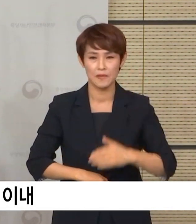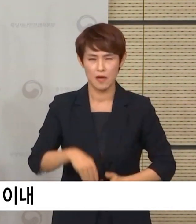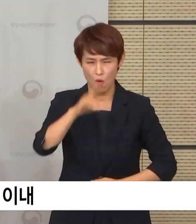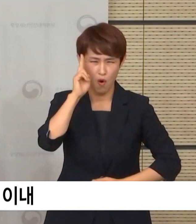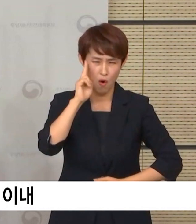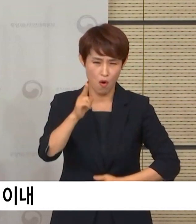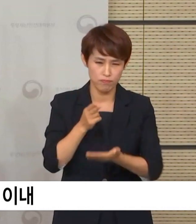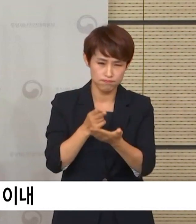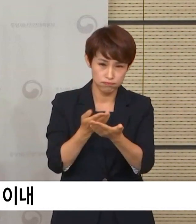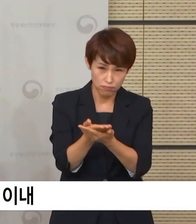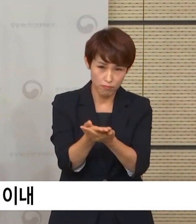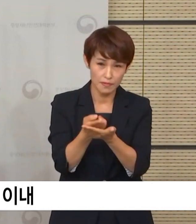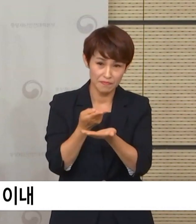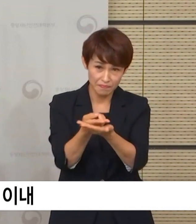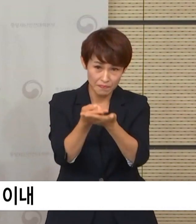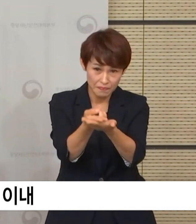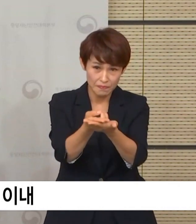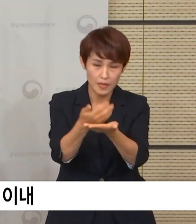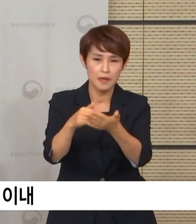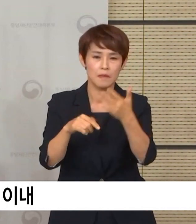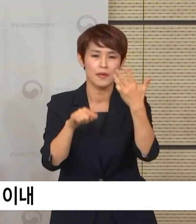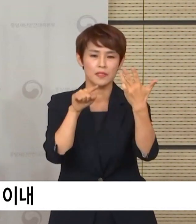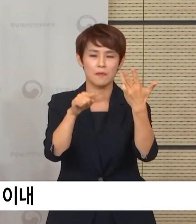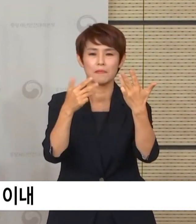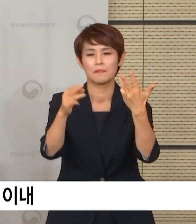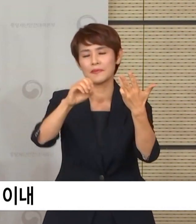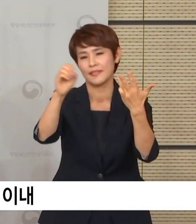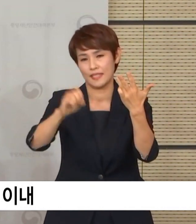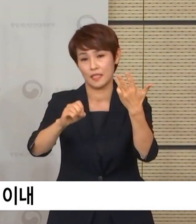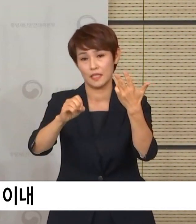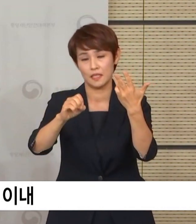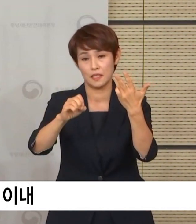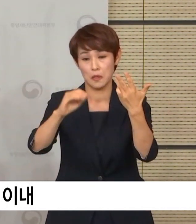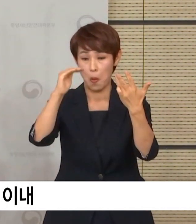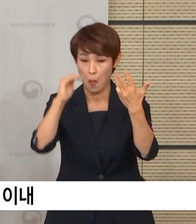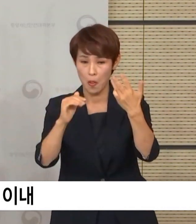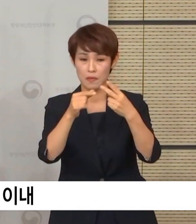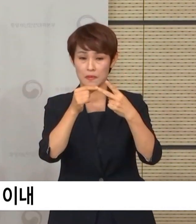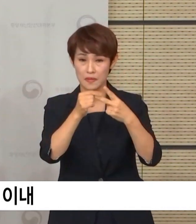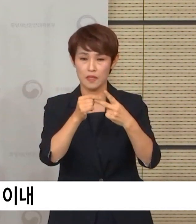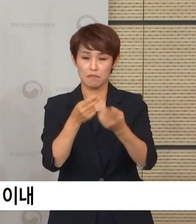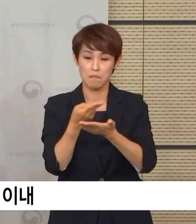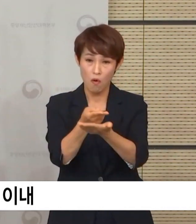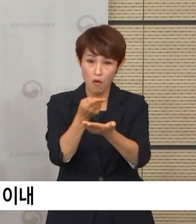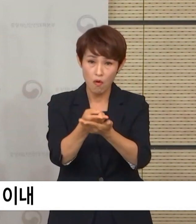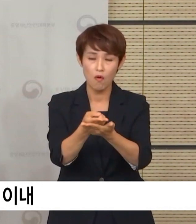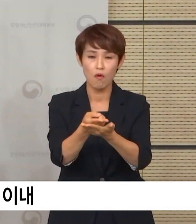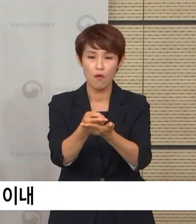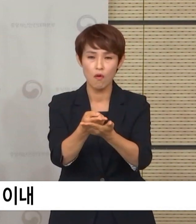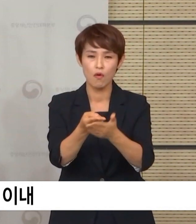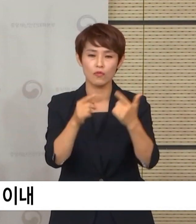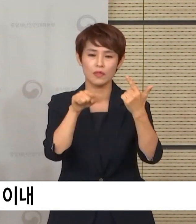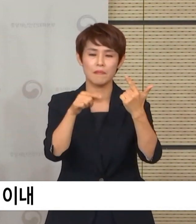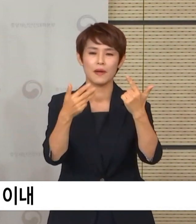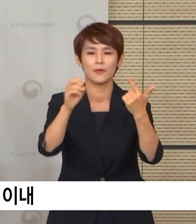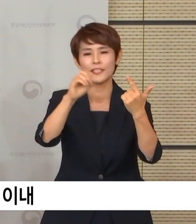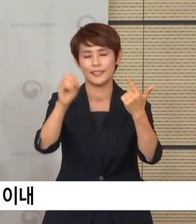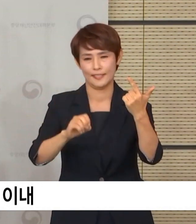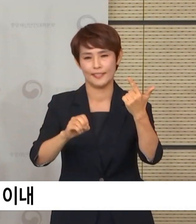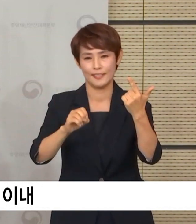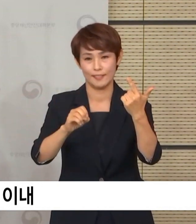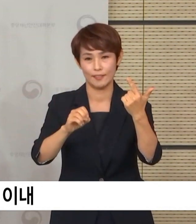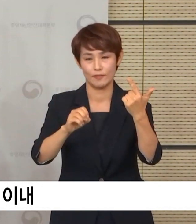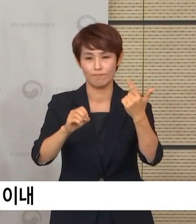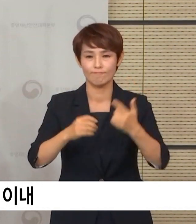중환자 전담 병상의 가동률은 8.8% 중등 중 한 자를 위한 이번 명상도 6.8% 만